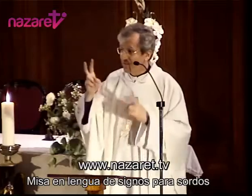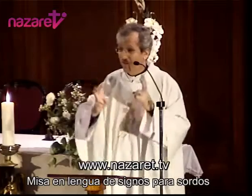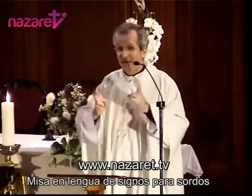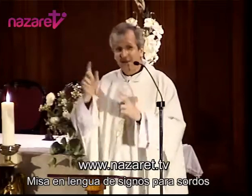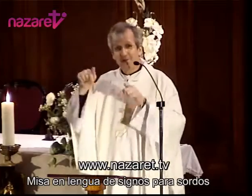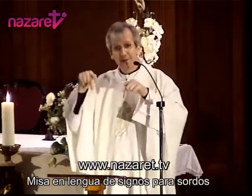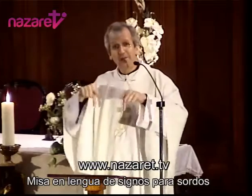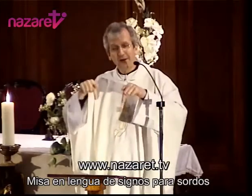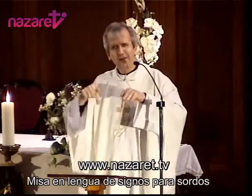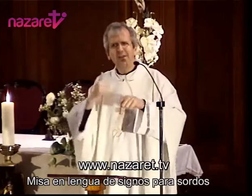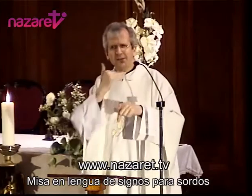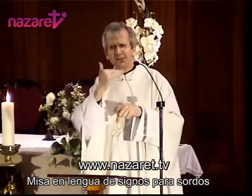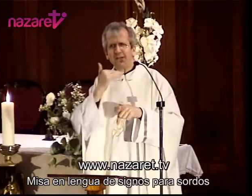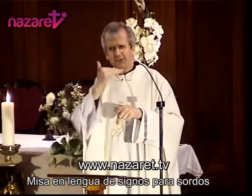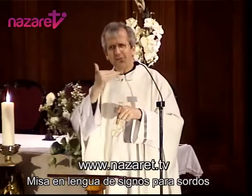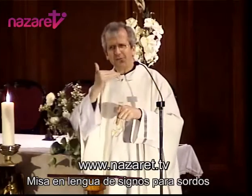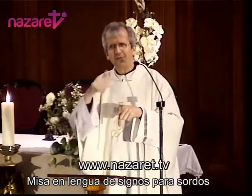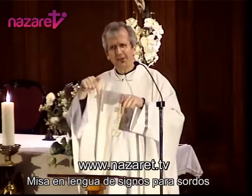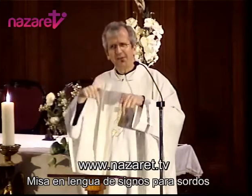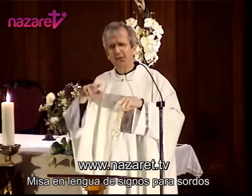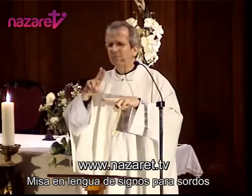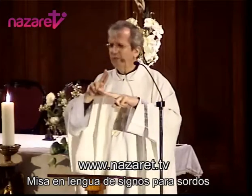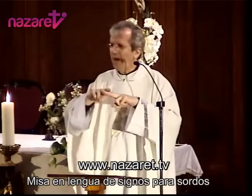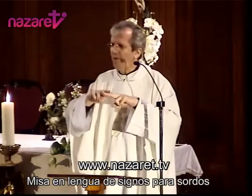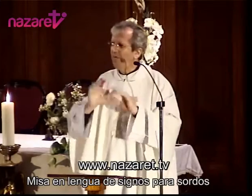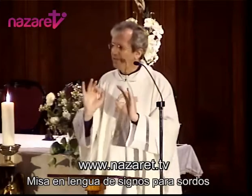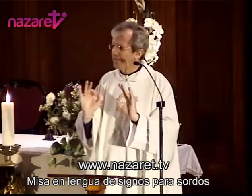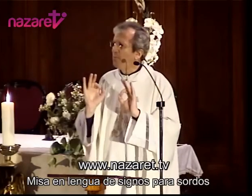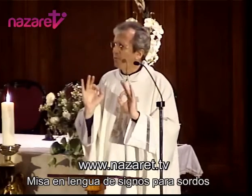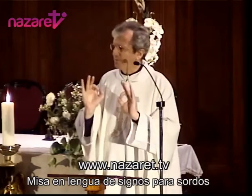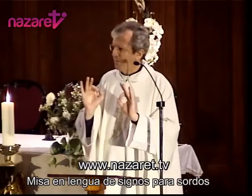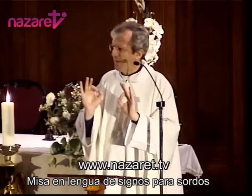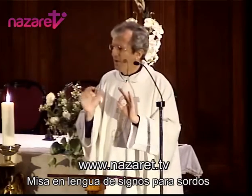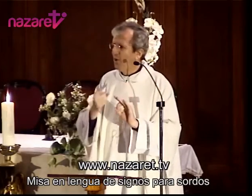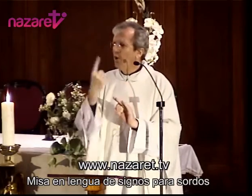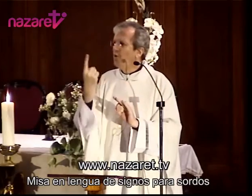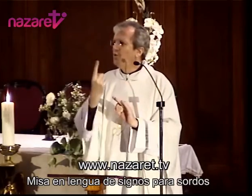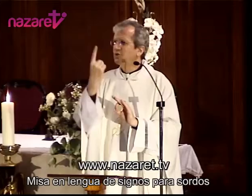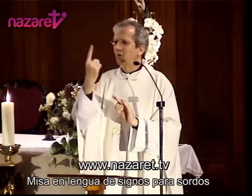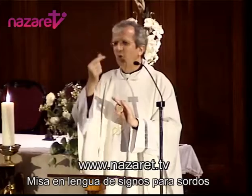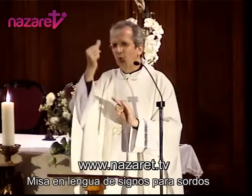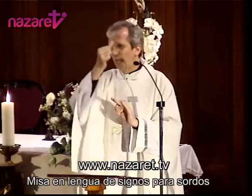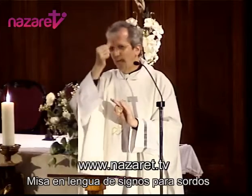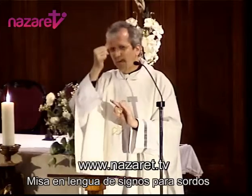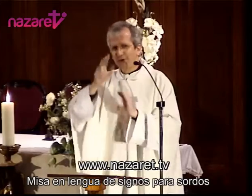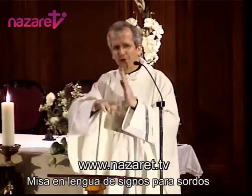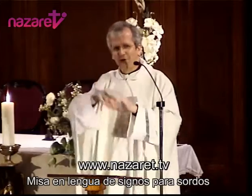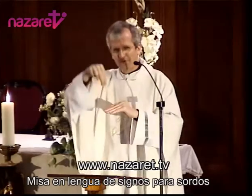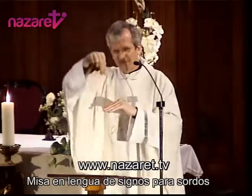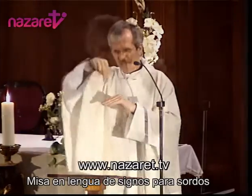hoy hayamos venido aquí sabiendo que venimos a una fiesta un poco especial. No es solo un domingo de